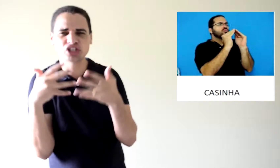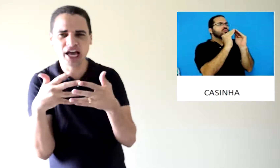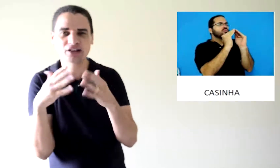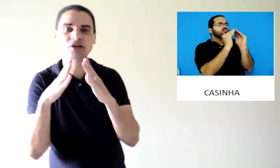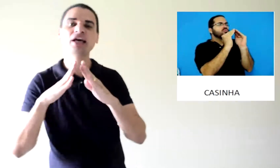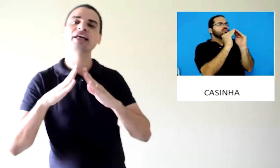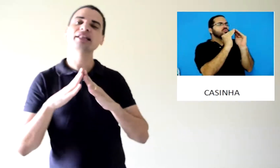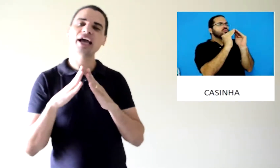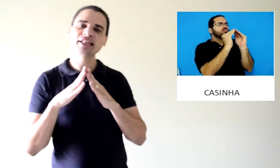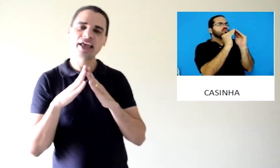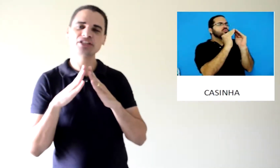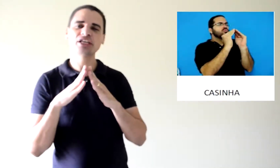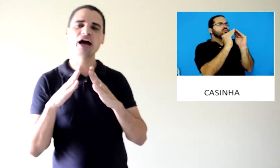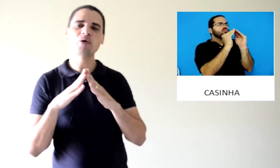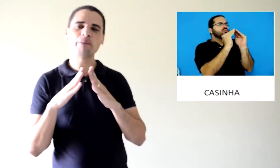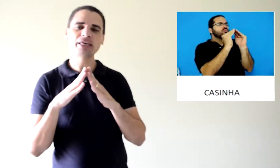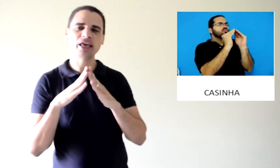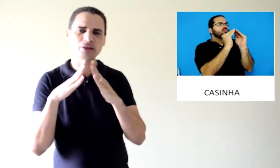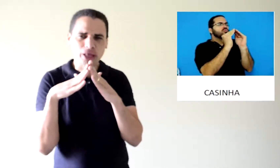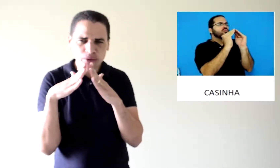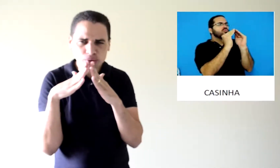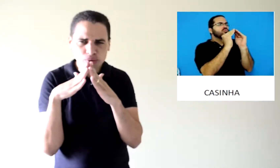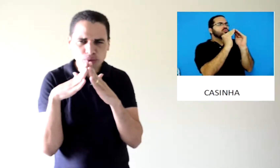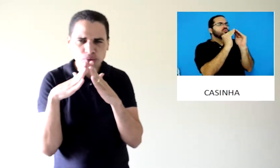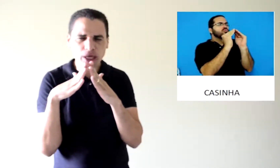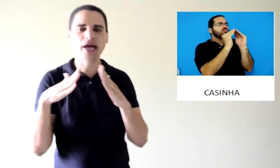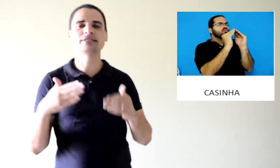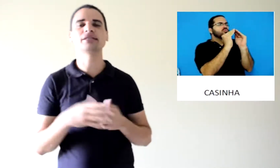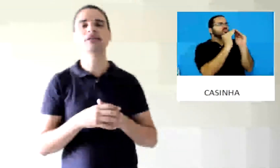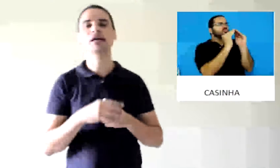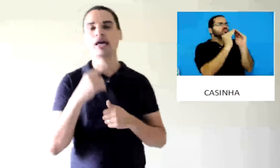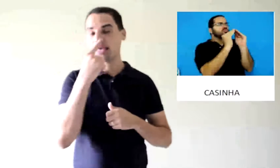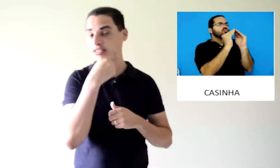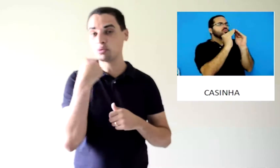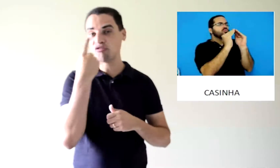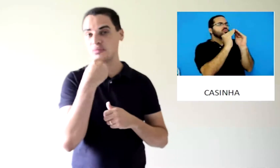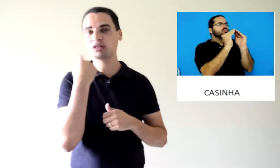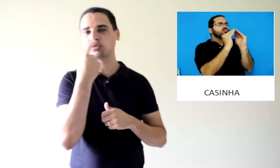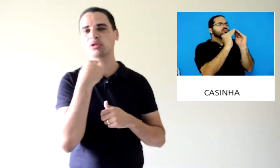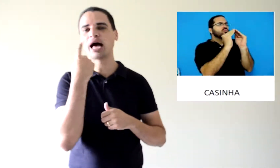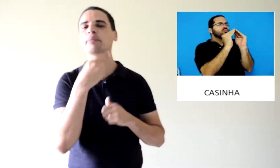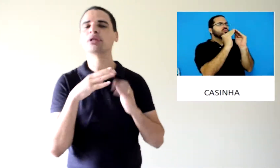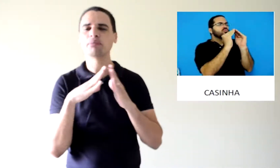fechado, dá a ideia de que algo é pequeno, né? Casinha. Esse movimento do lábio também,